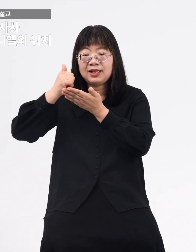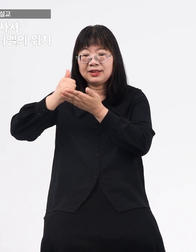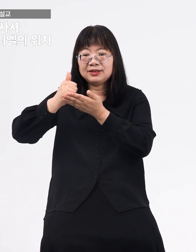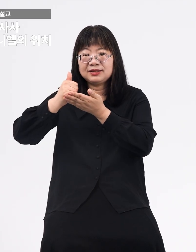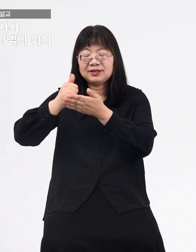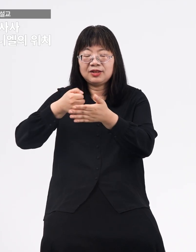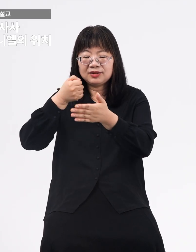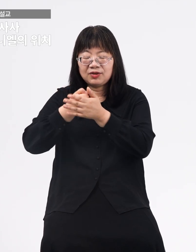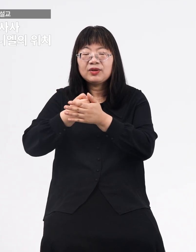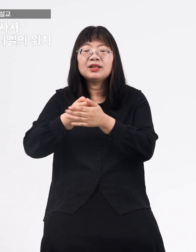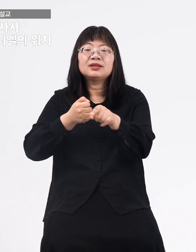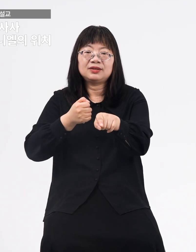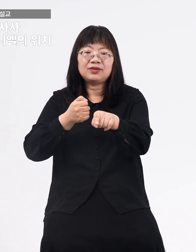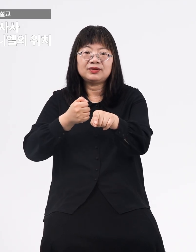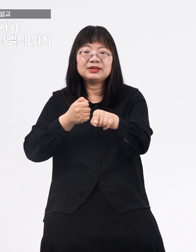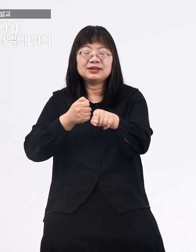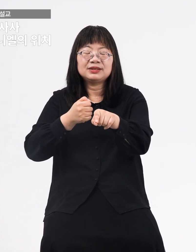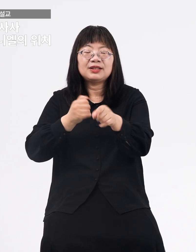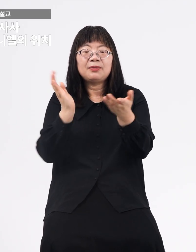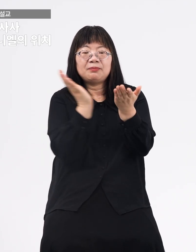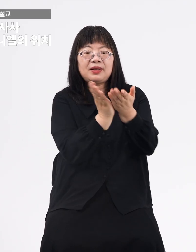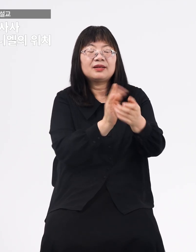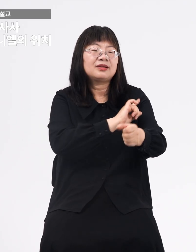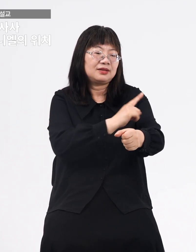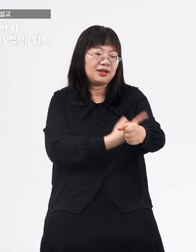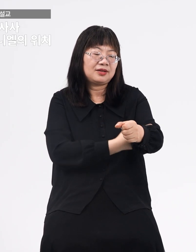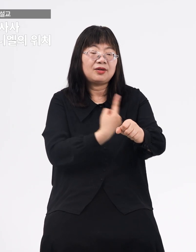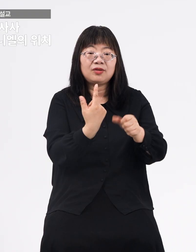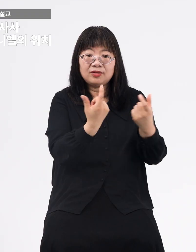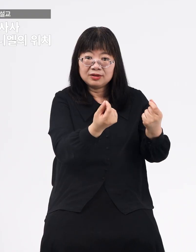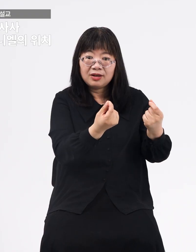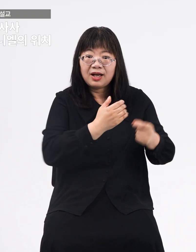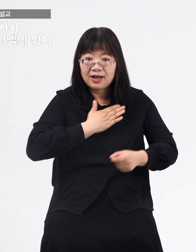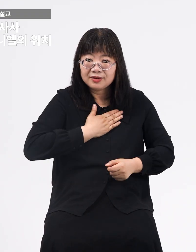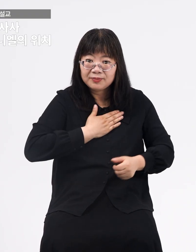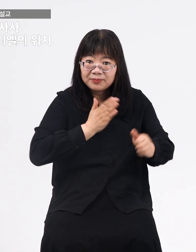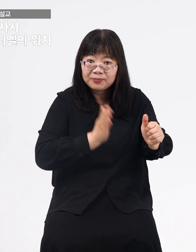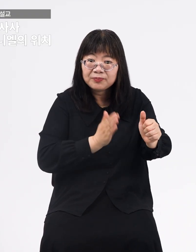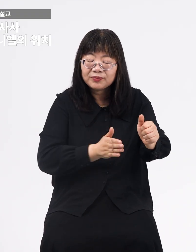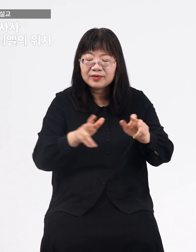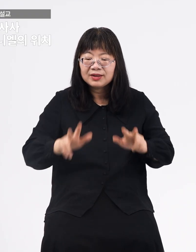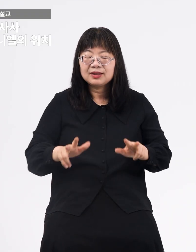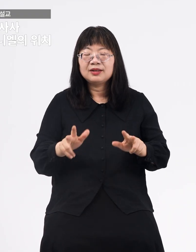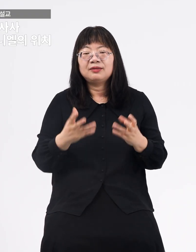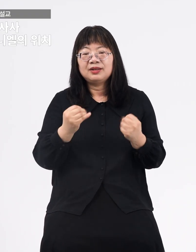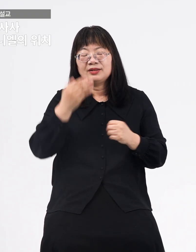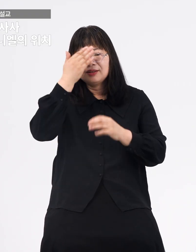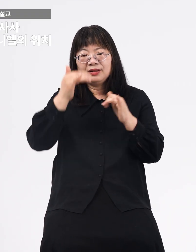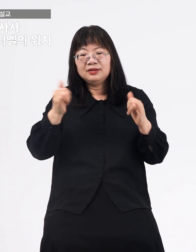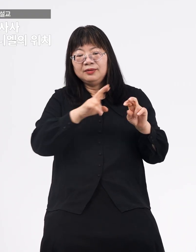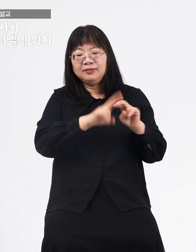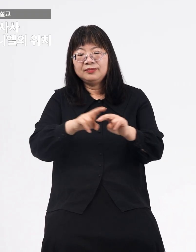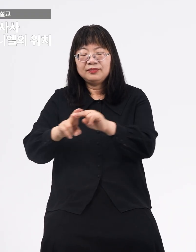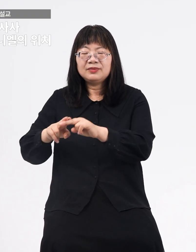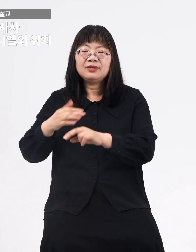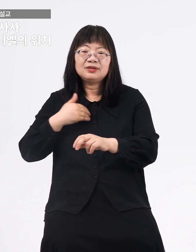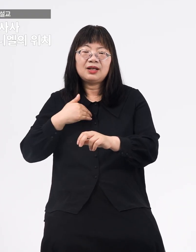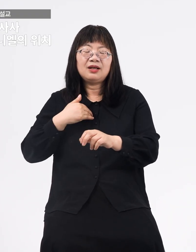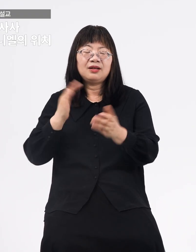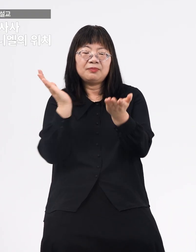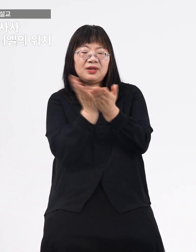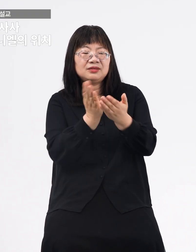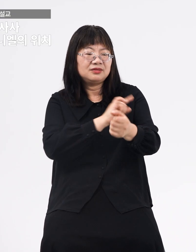하나님이 정하신 게 자격이에요. 믿습니까? 여기 많은 청년들도 앉아 계시지만, 난 자격이